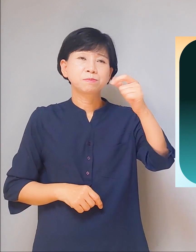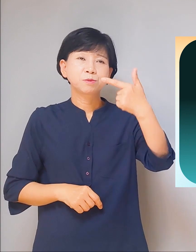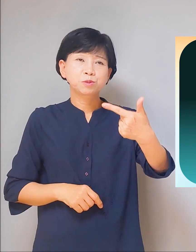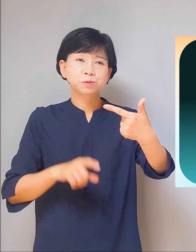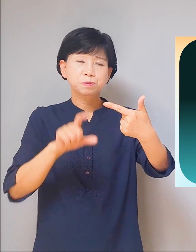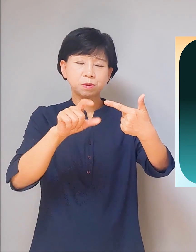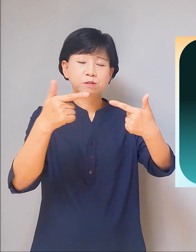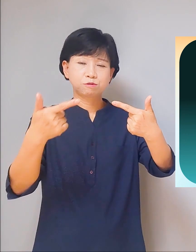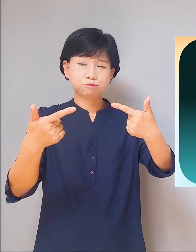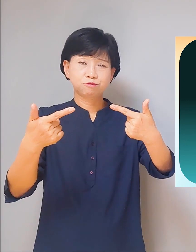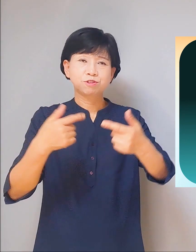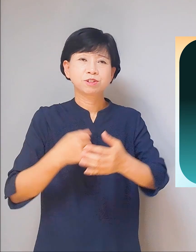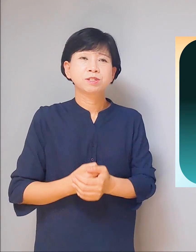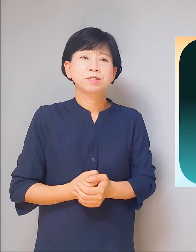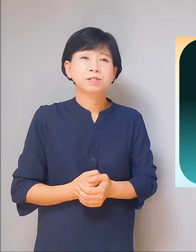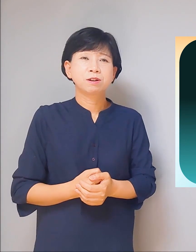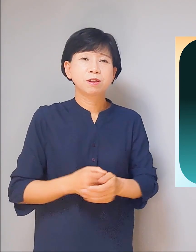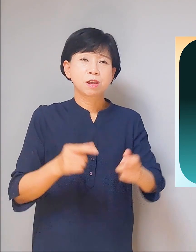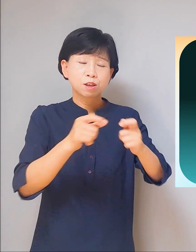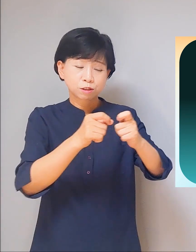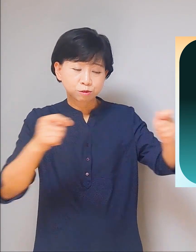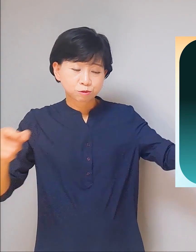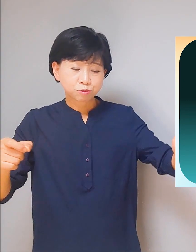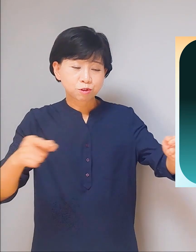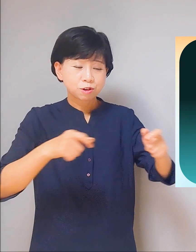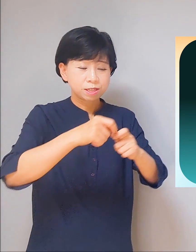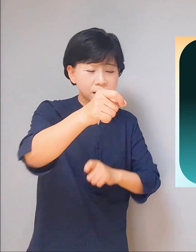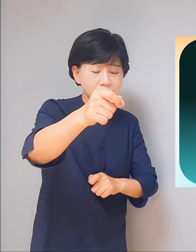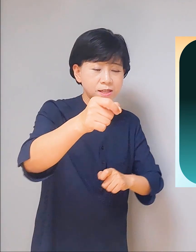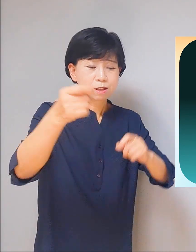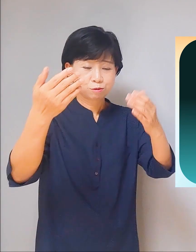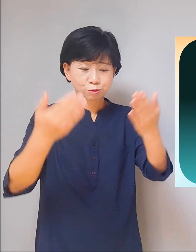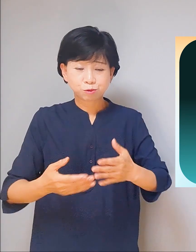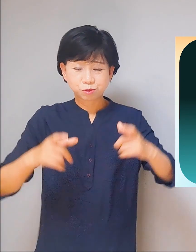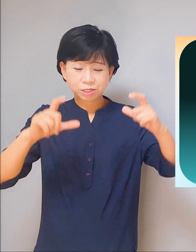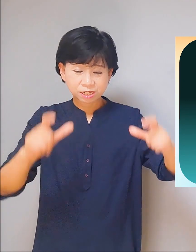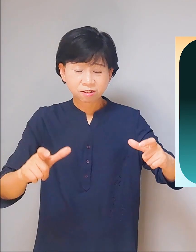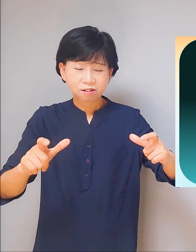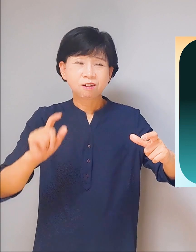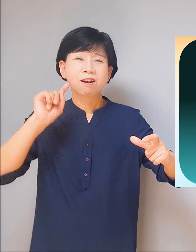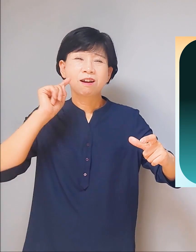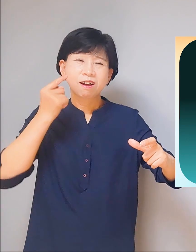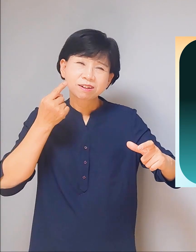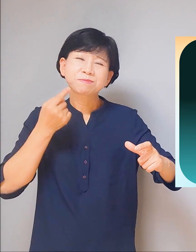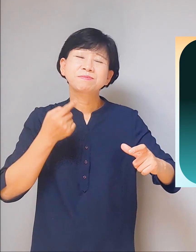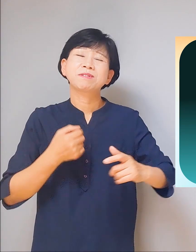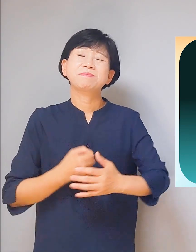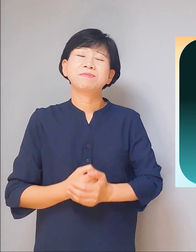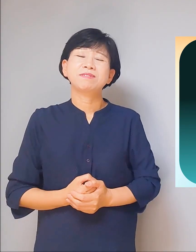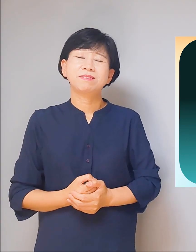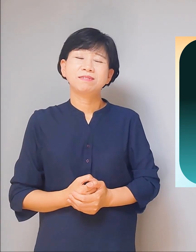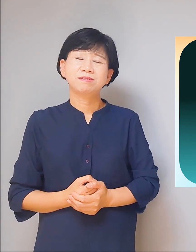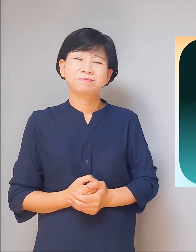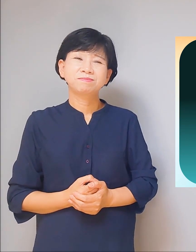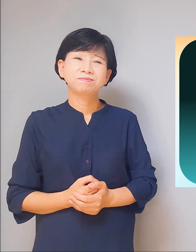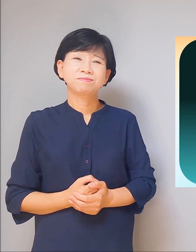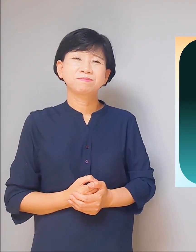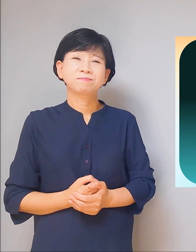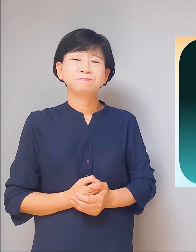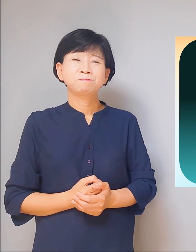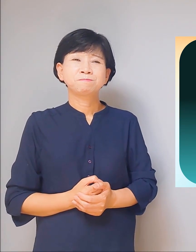줄로 재어준 구역은 어떻게 해요? 아름다운 곳에 있으며 나의 기업이 실로 아름답도다.